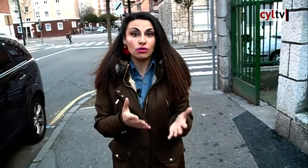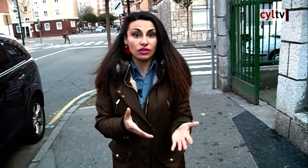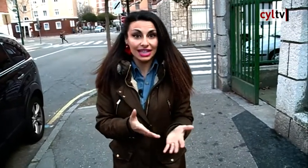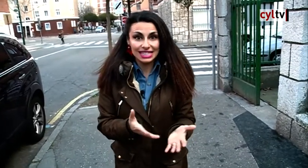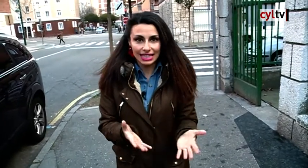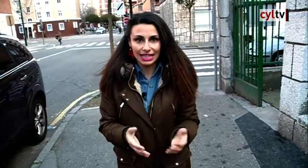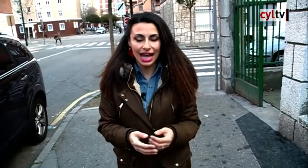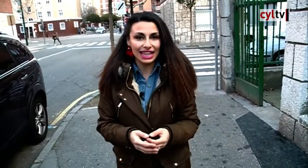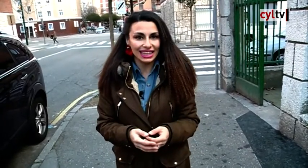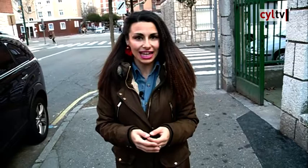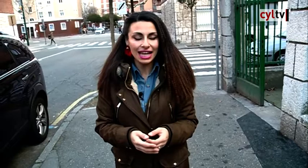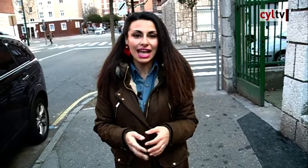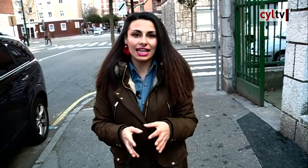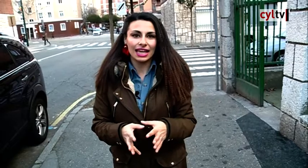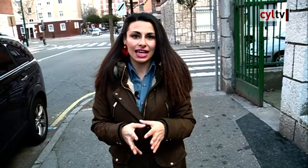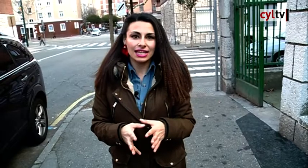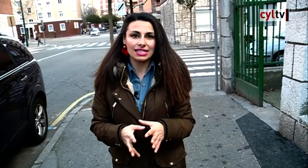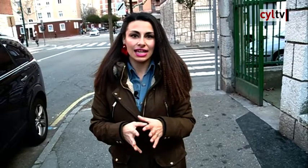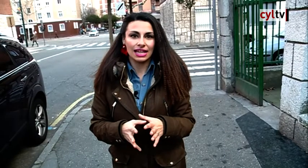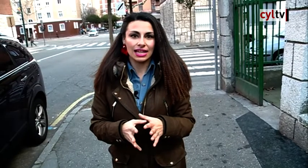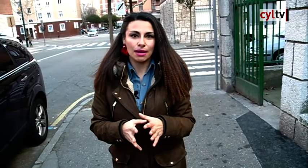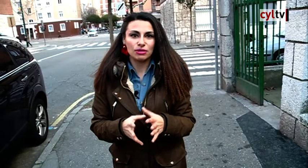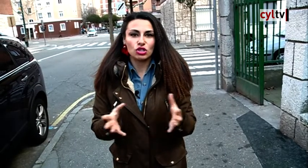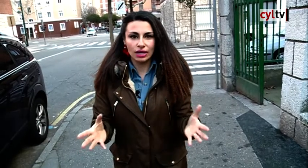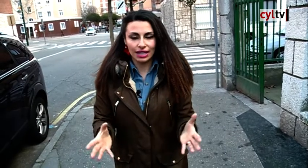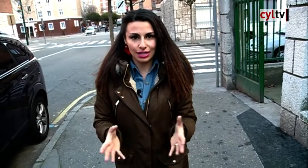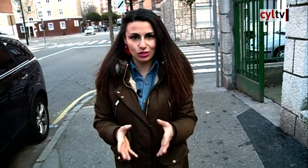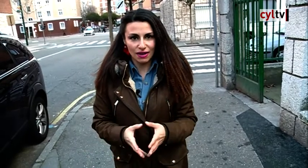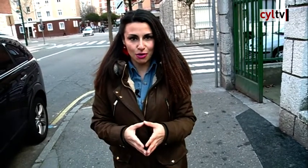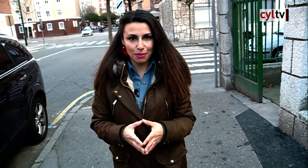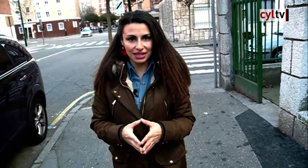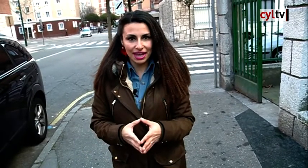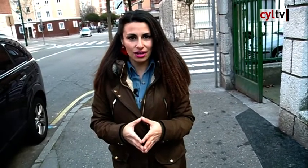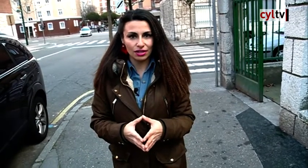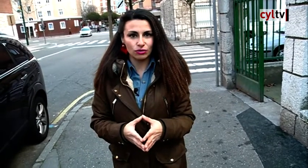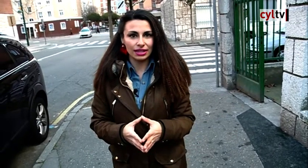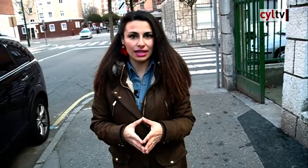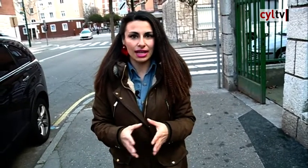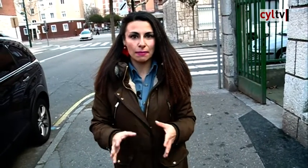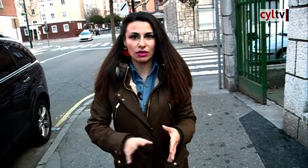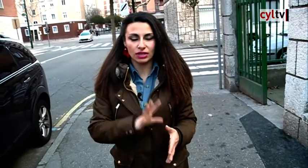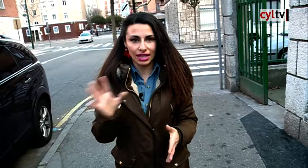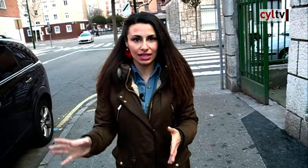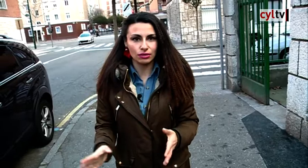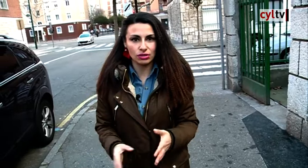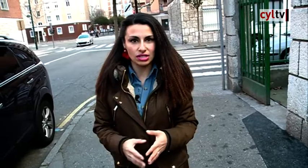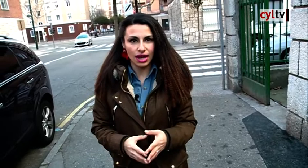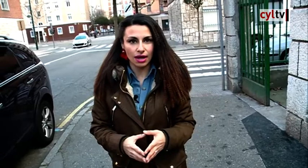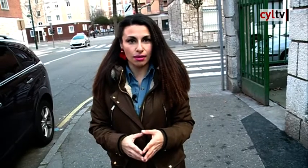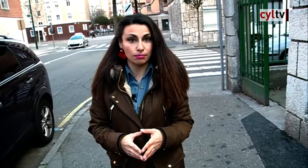conocer enseguida a Ciara, que es la persona que nos va a acompañar durante la mayoría de nuestra